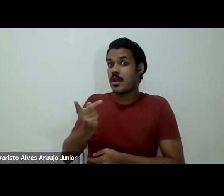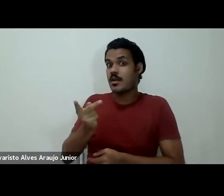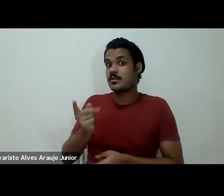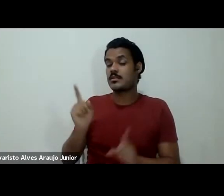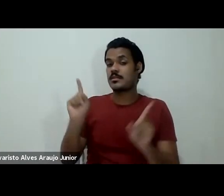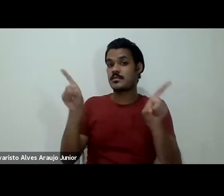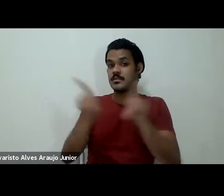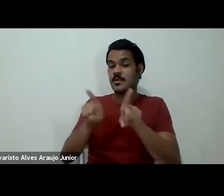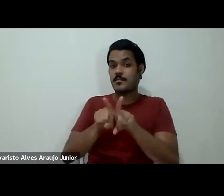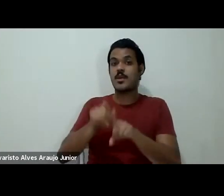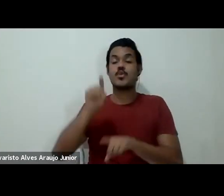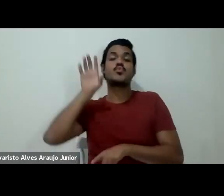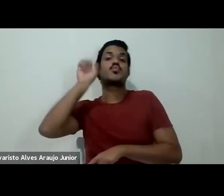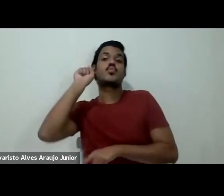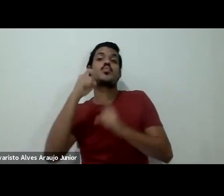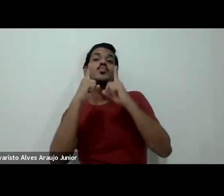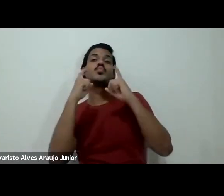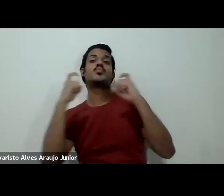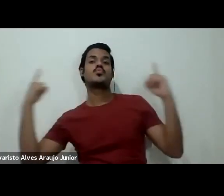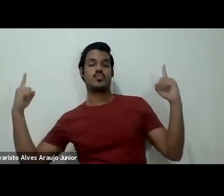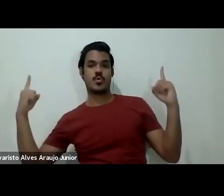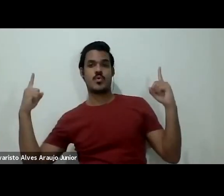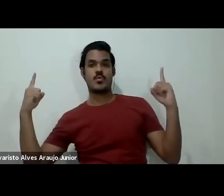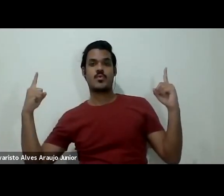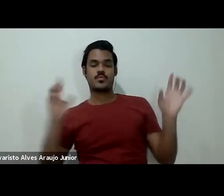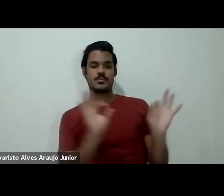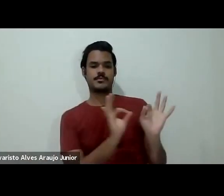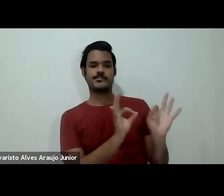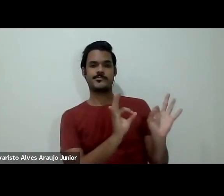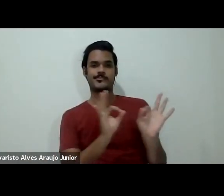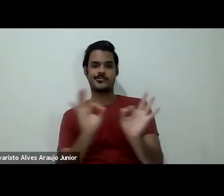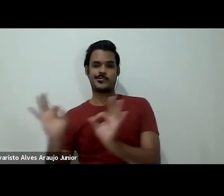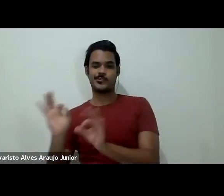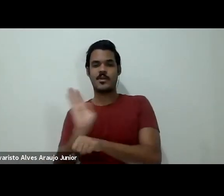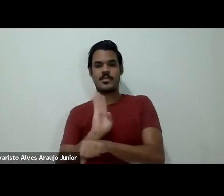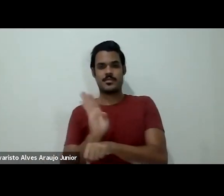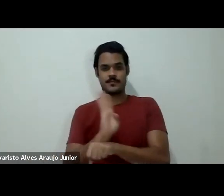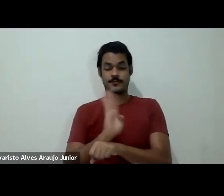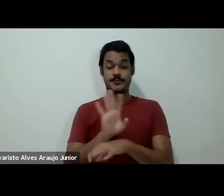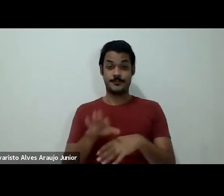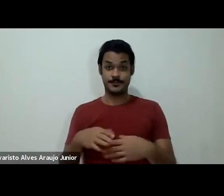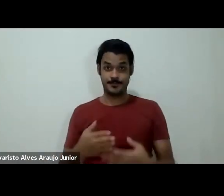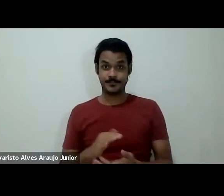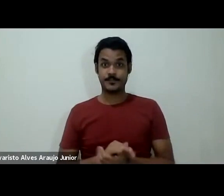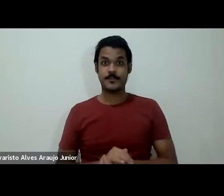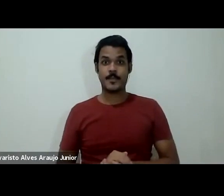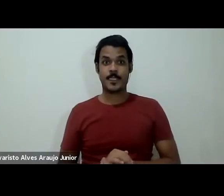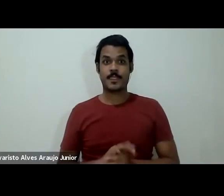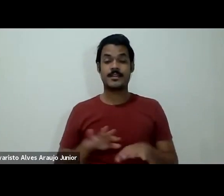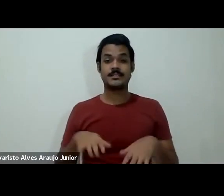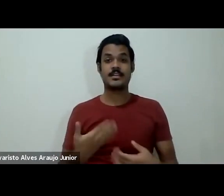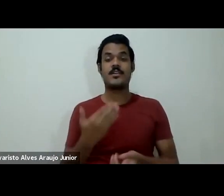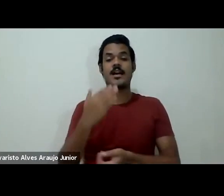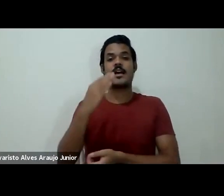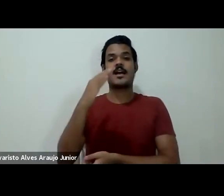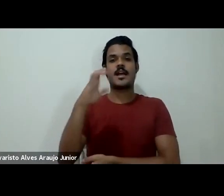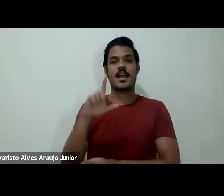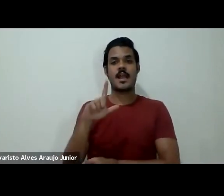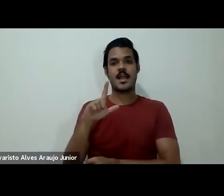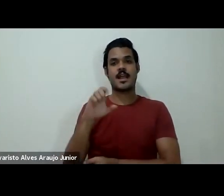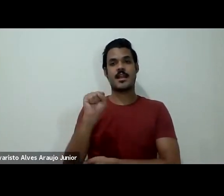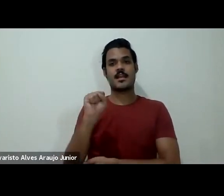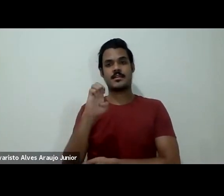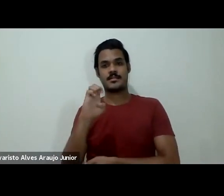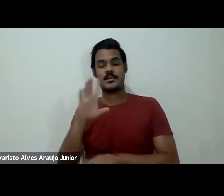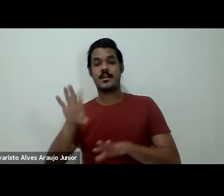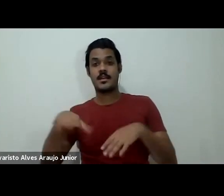dos sons que ocorrem durante a peça midiática, né? Então, a LSE do Oriqui contou com